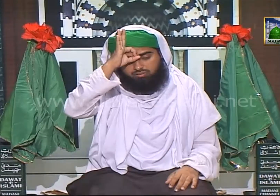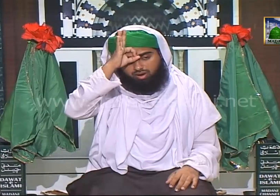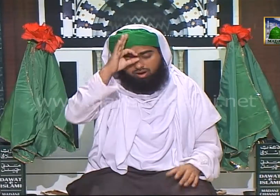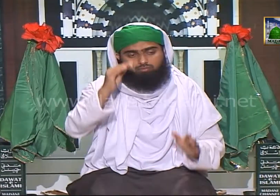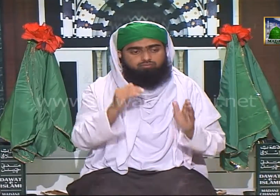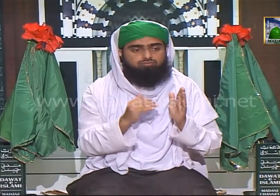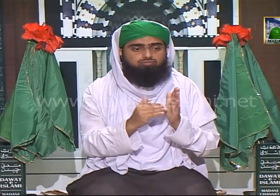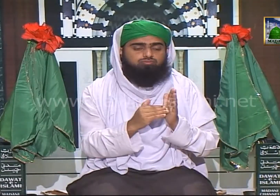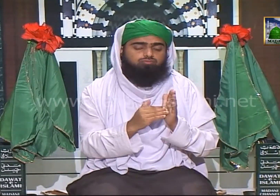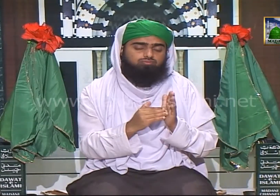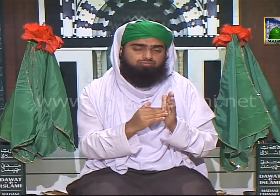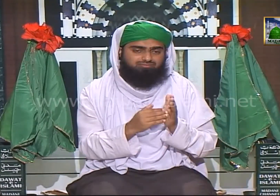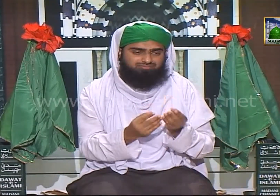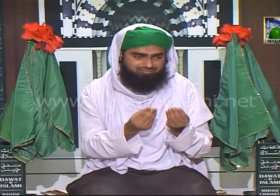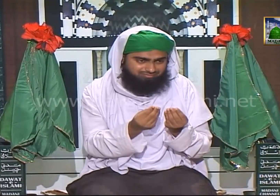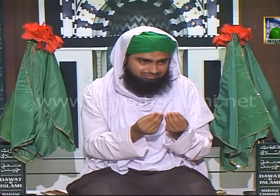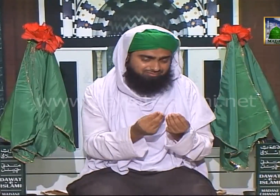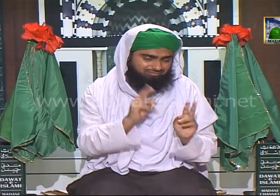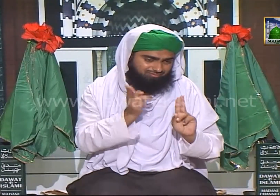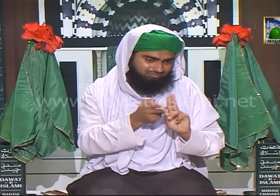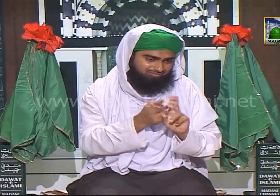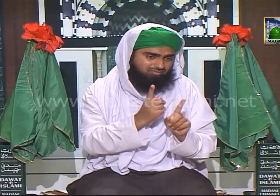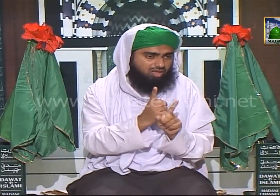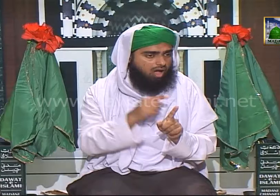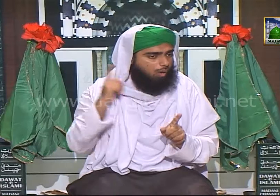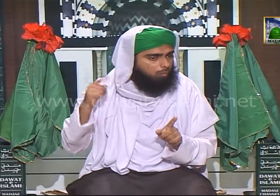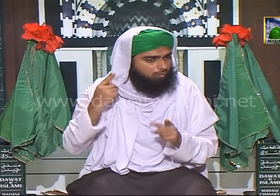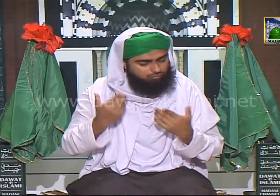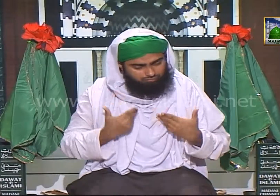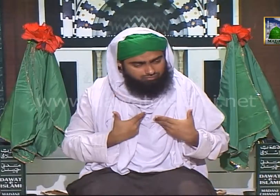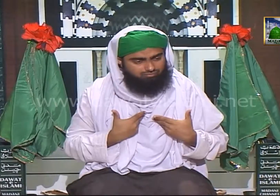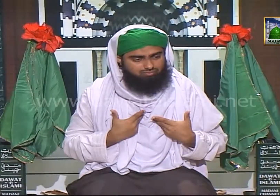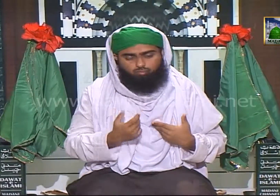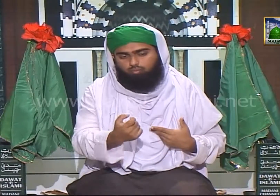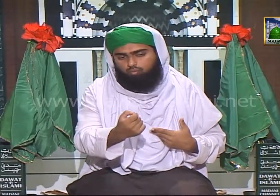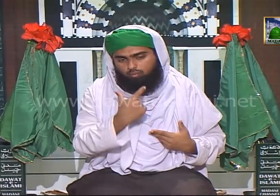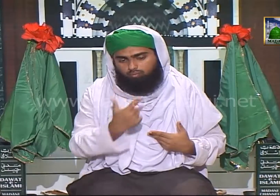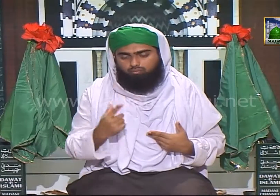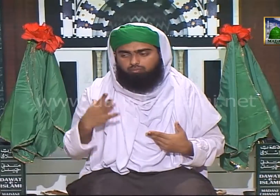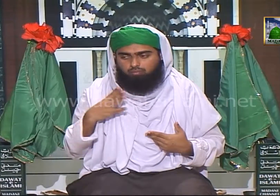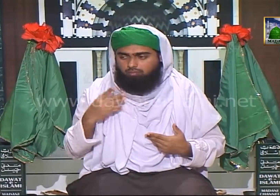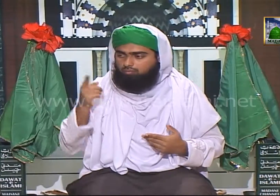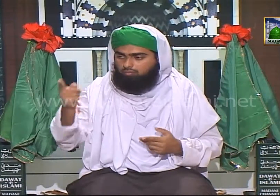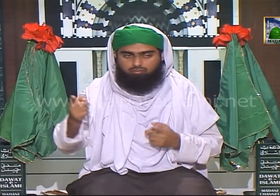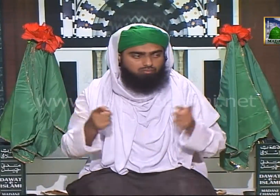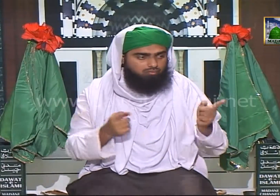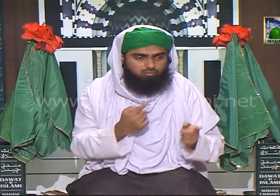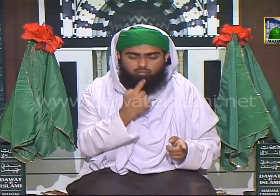کیا آنی کا آپ کے تو بہت سارے مریدین ہیں، متقدین ہیں، اب اپنے کسی اسلامی بھائی سے اگر فرما دیتے تو